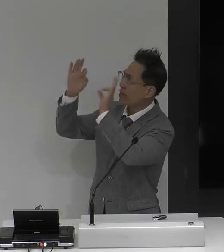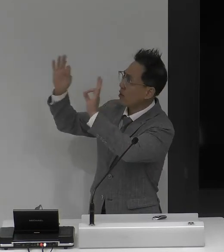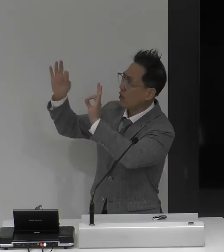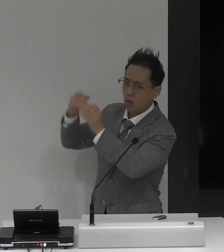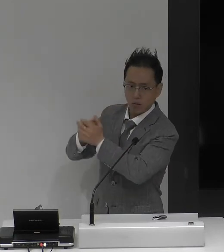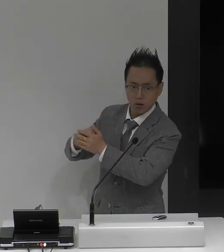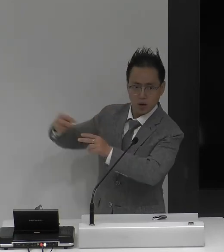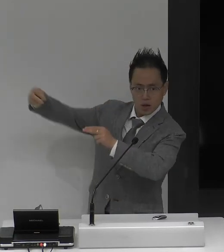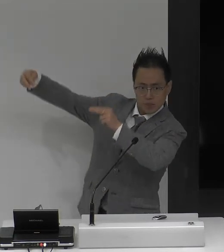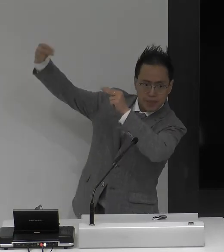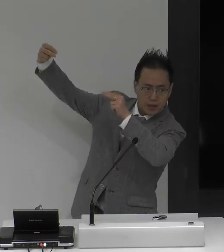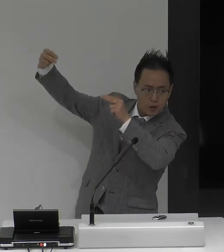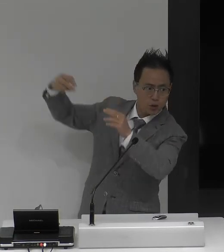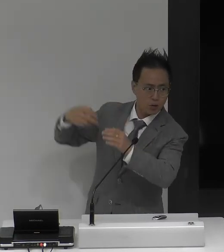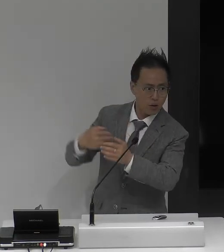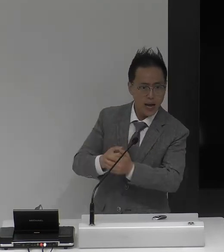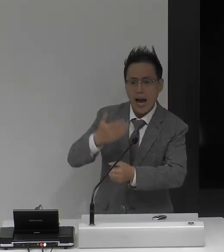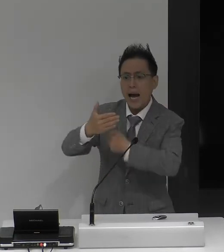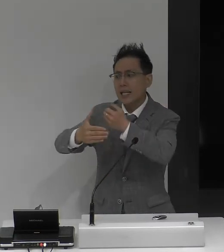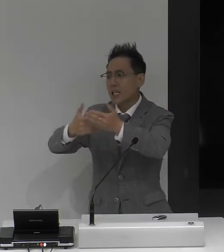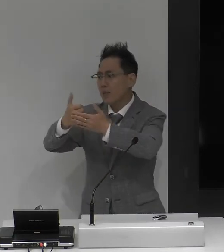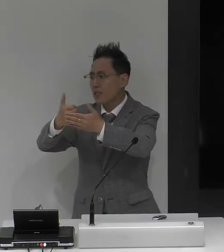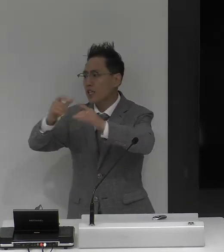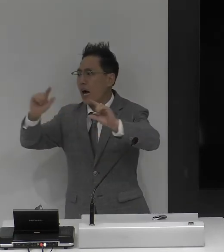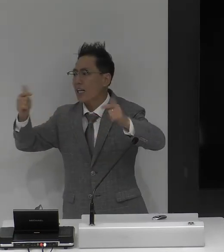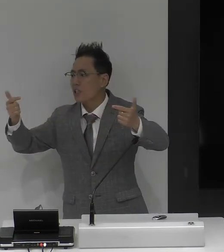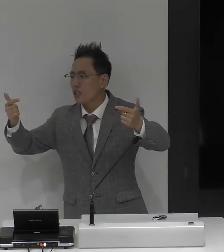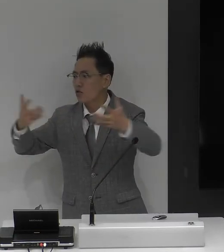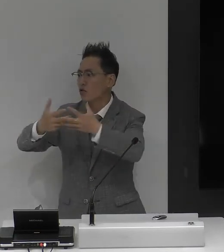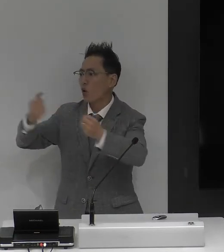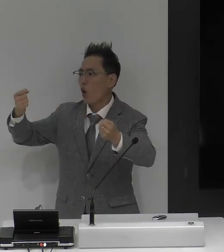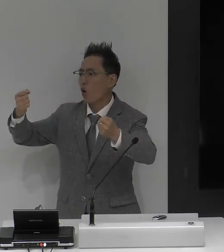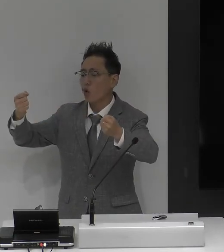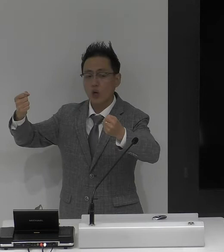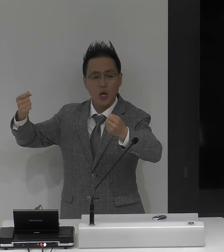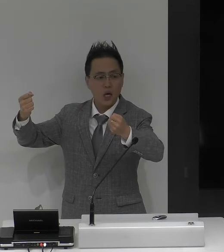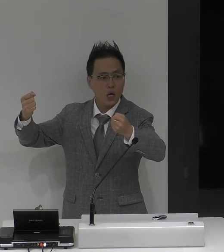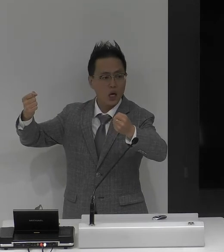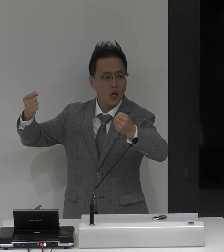봤어요, 만났어요, 하나님인지 아닌지 어떻게